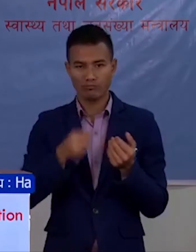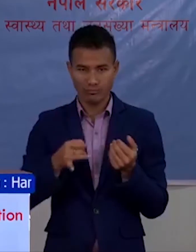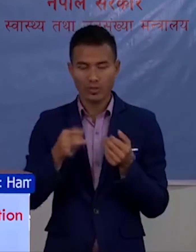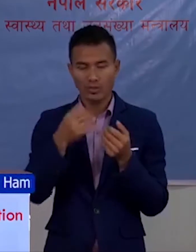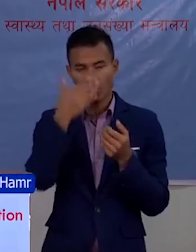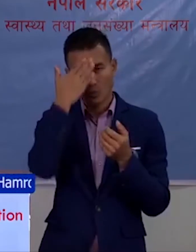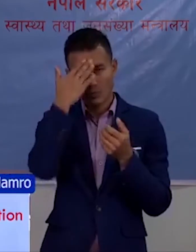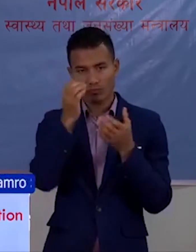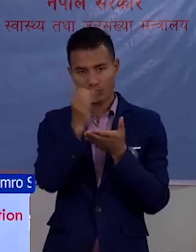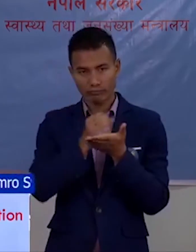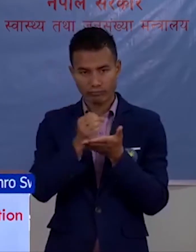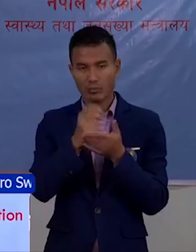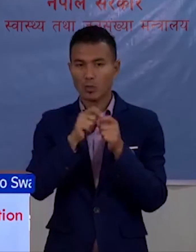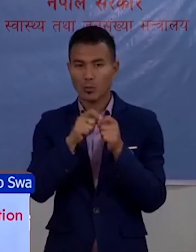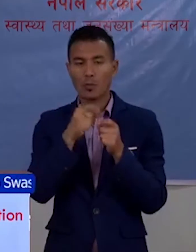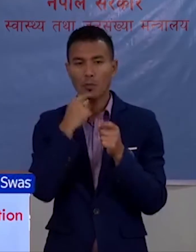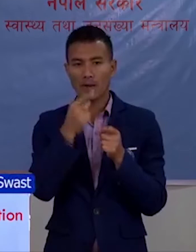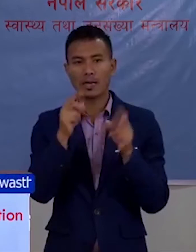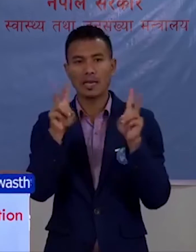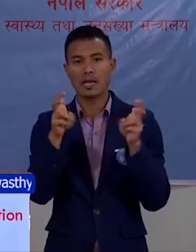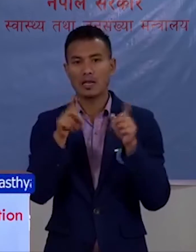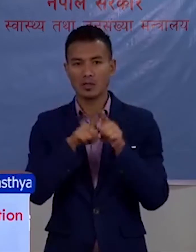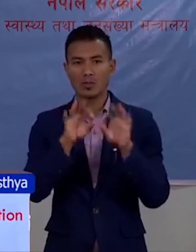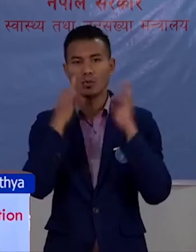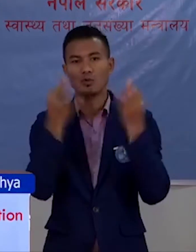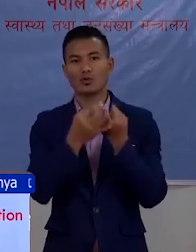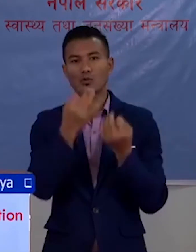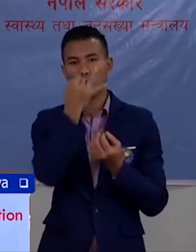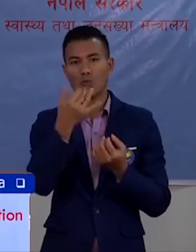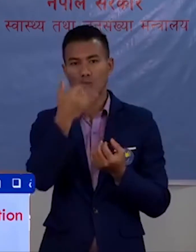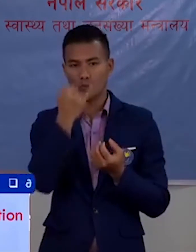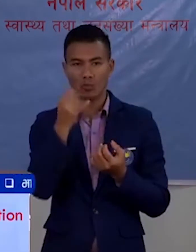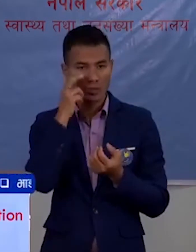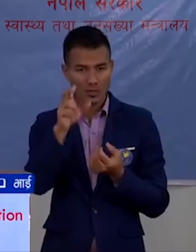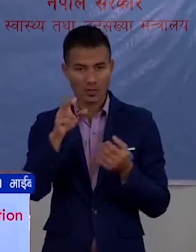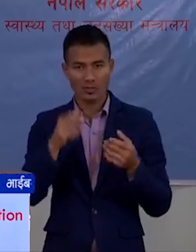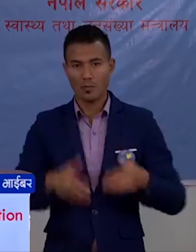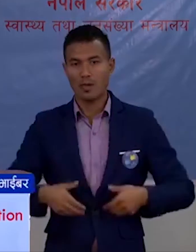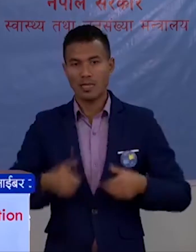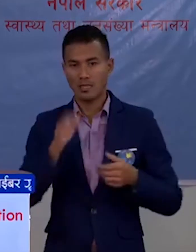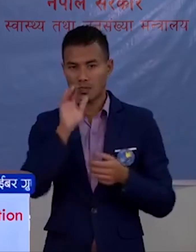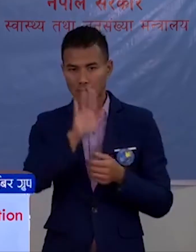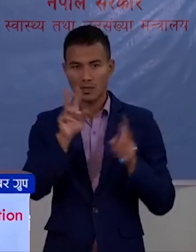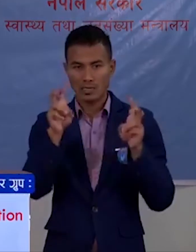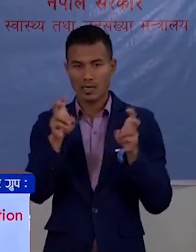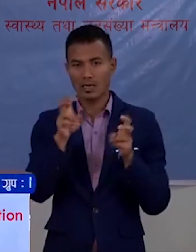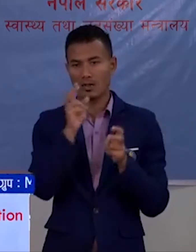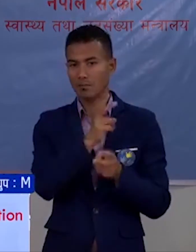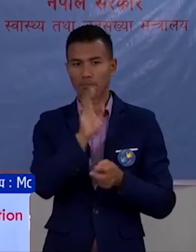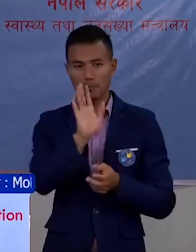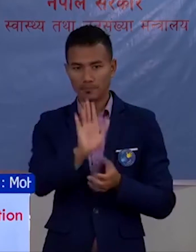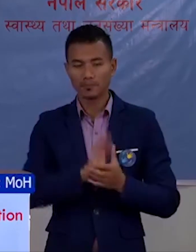नारासहित यो विश्व औलो दिवस मनाइँदैछ। यसको नारा सो रहेको